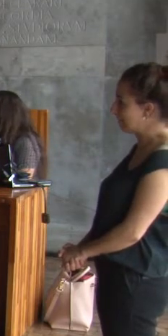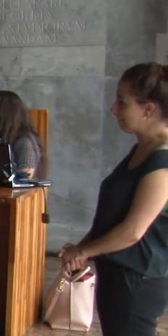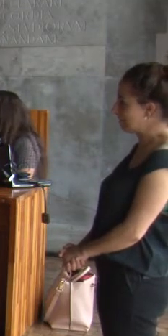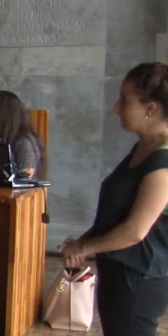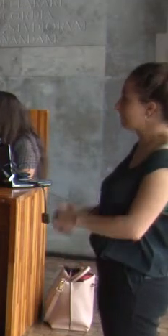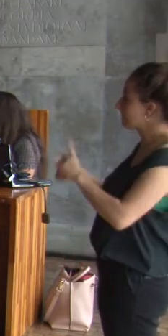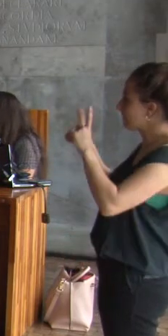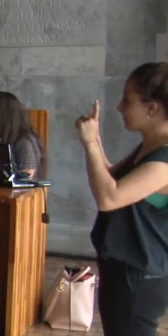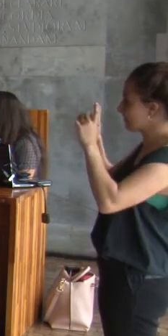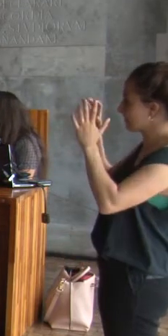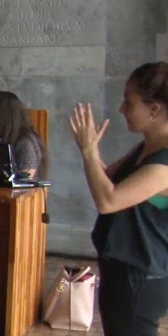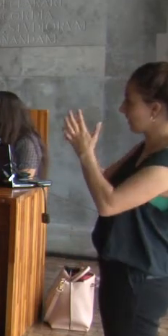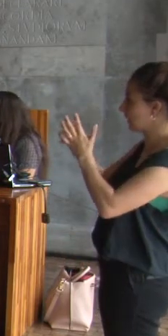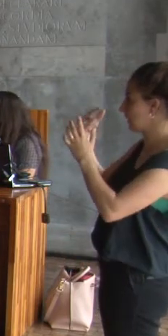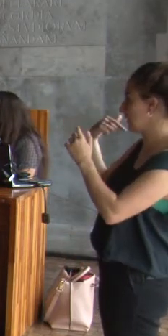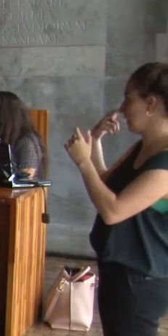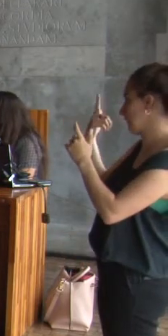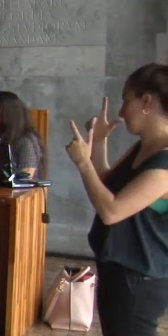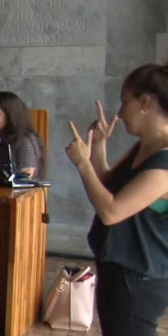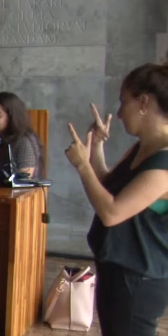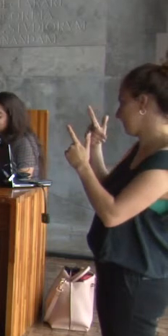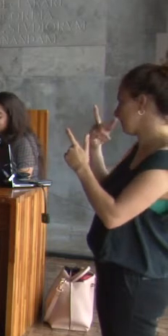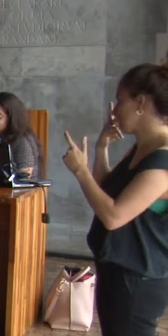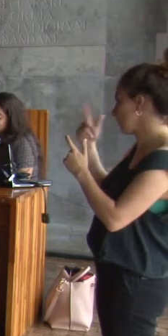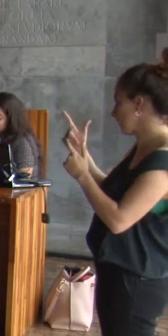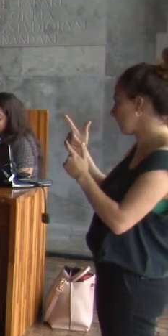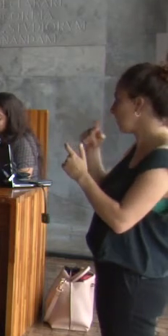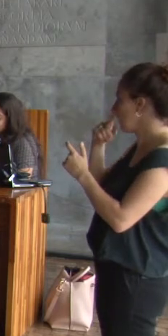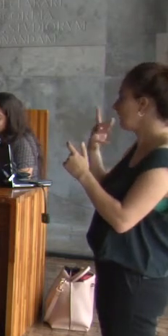Nelle immagini che non si è vista,